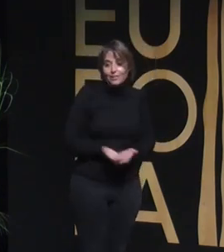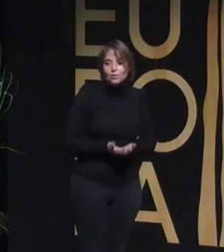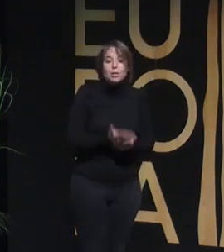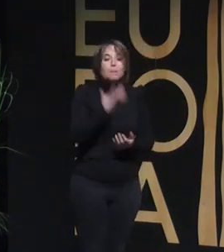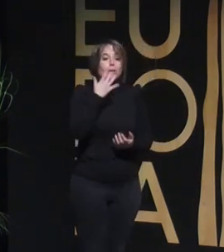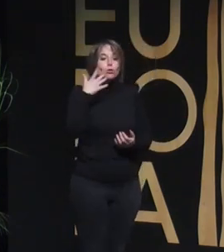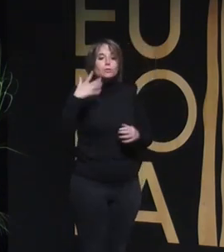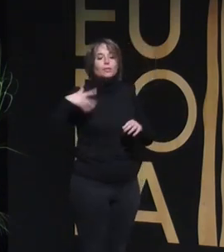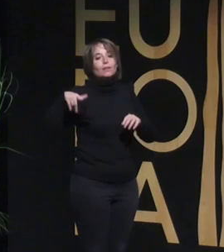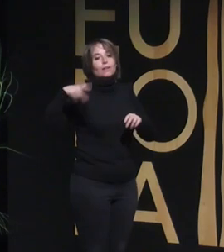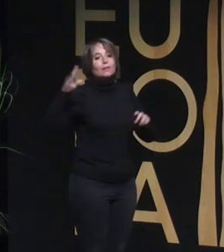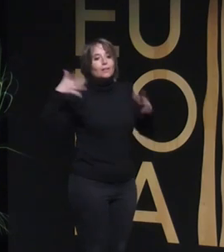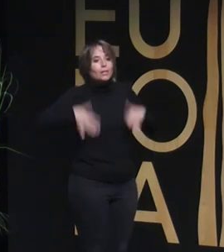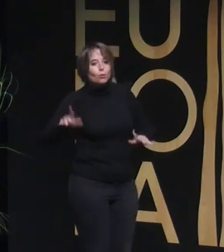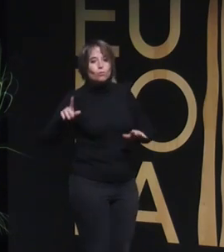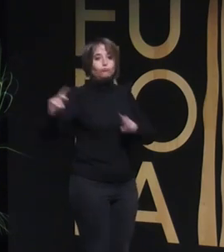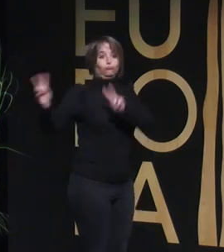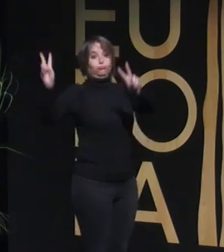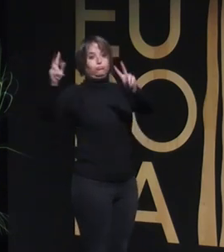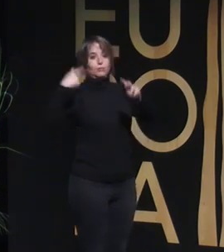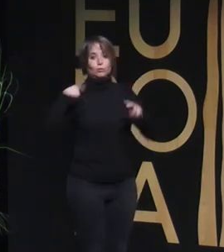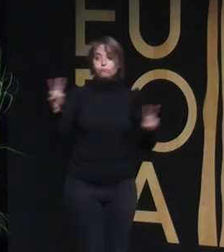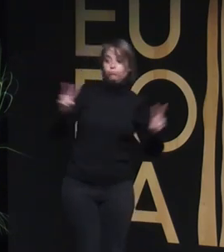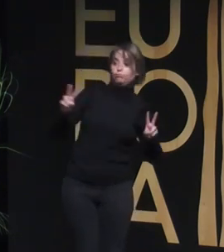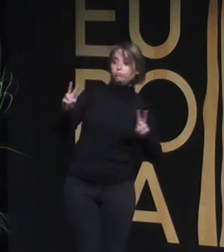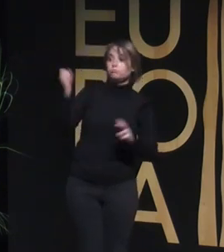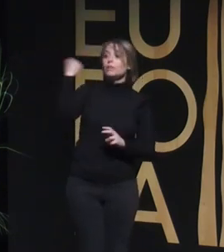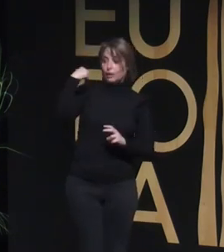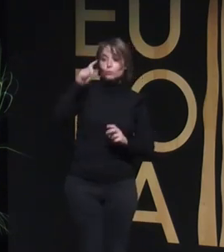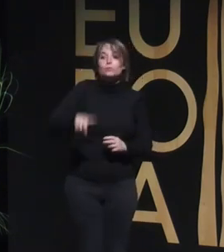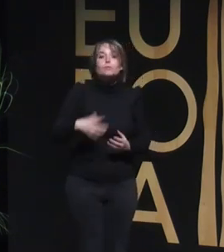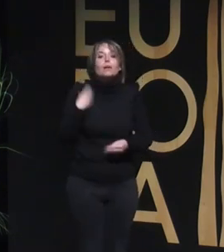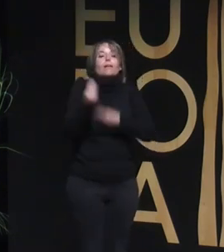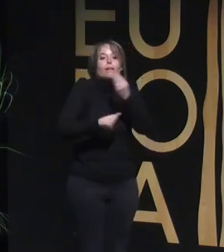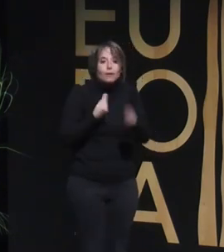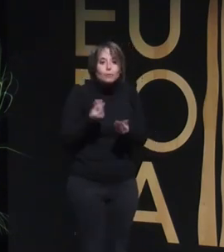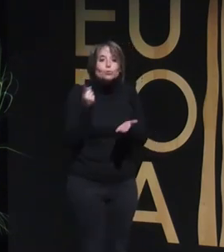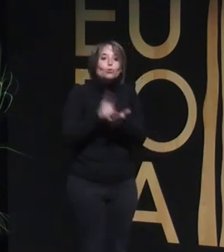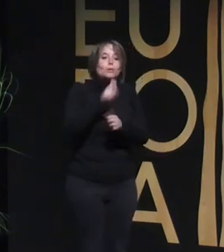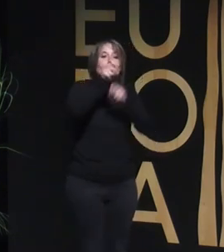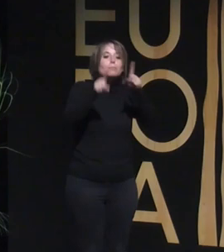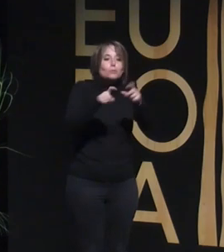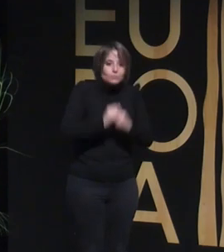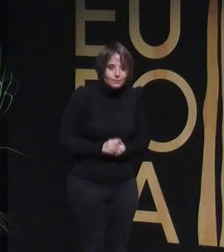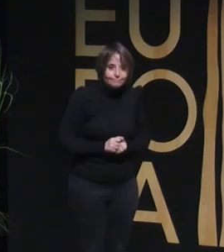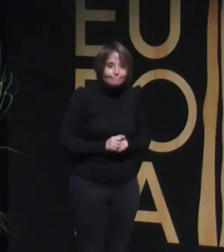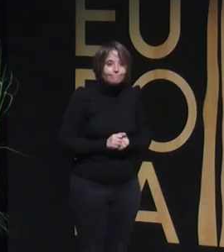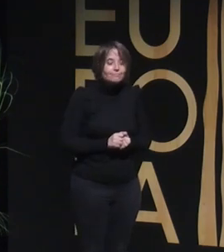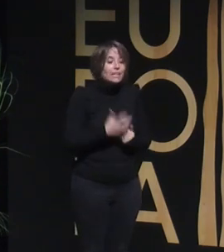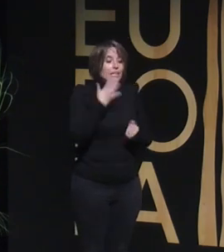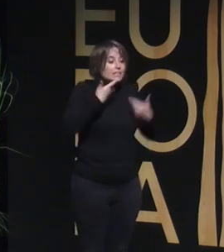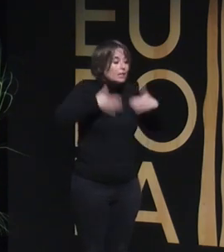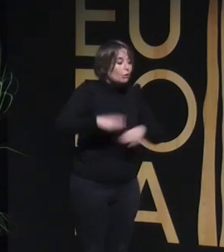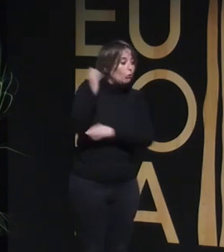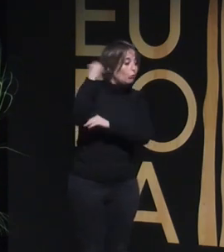tienes un hijo gato y nos ponemos también muy gatos, tampoco nos va a hacer caso. Entonces, ¿qué hacemos? Volvemos a la pregunta anterior, ¿no? Es decir, cuando un hijo no te hace